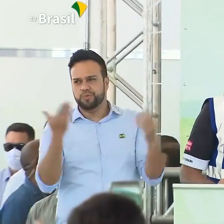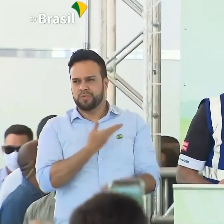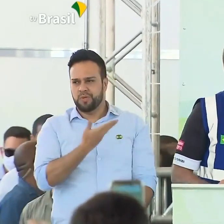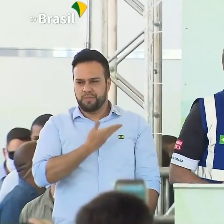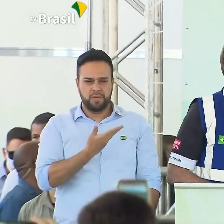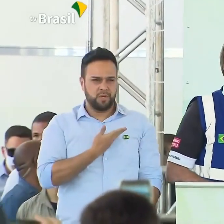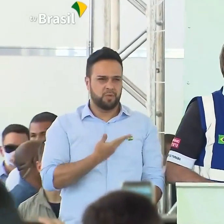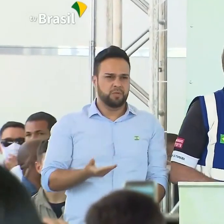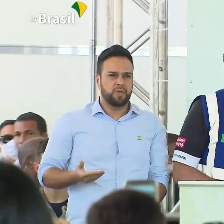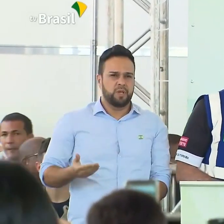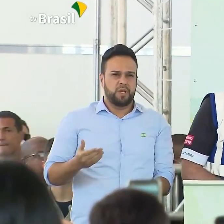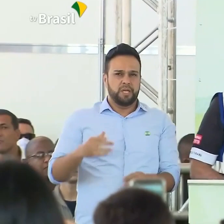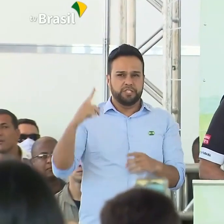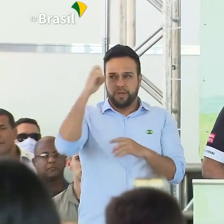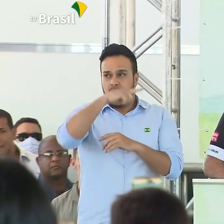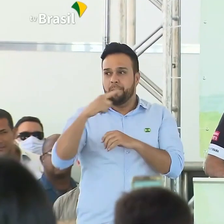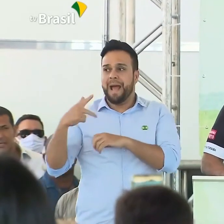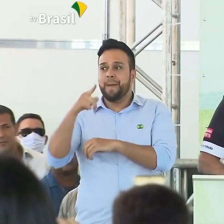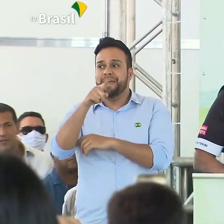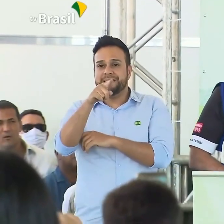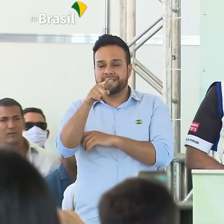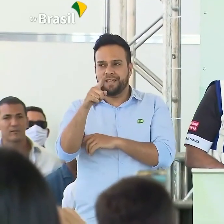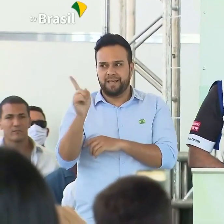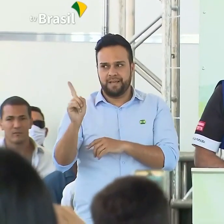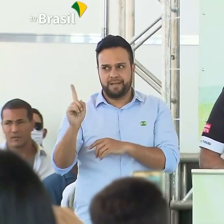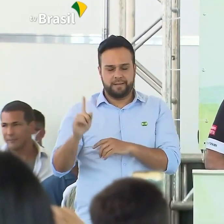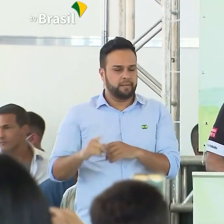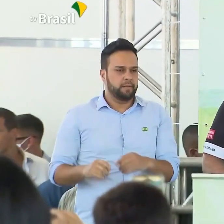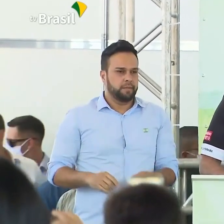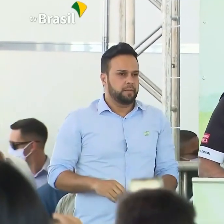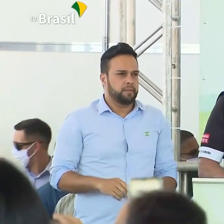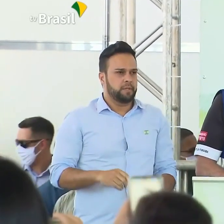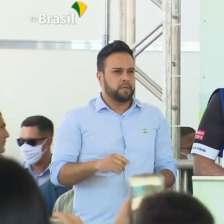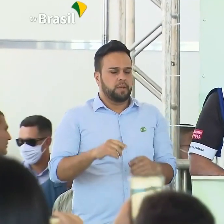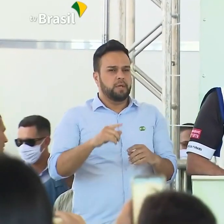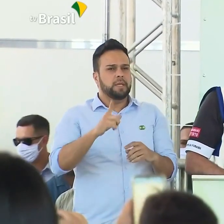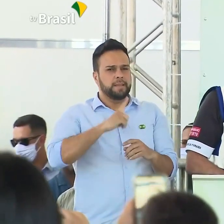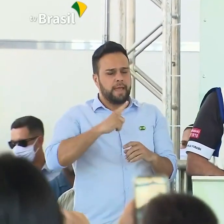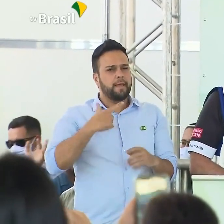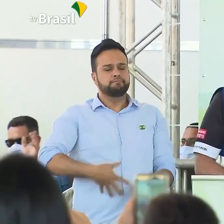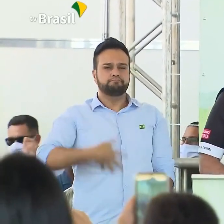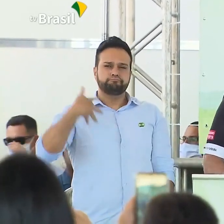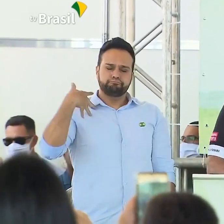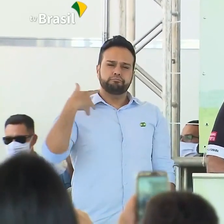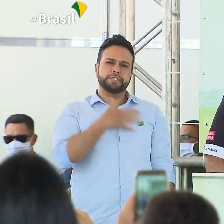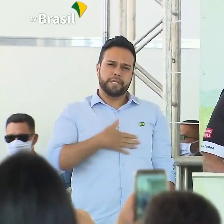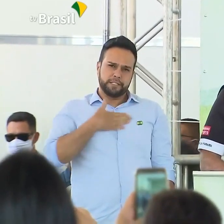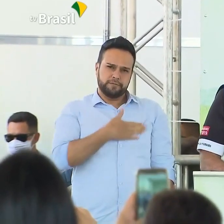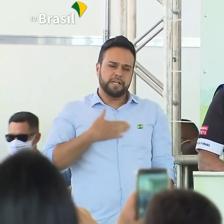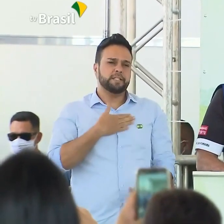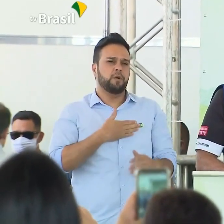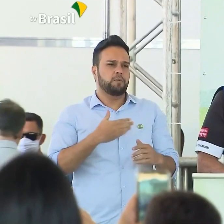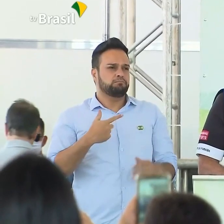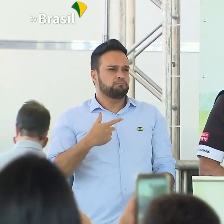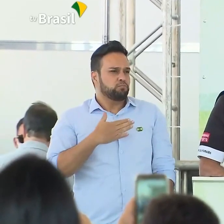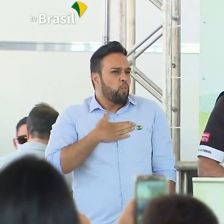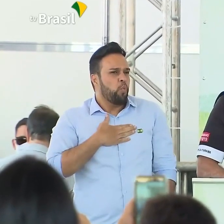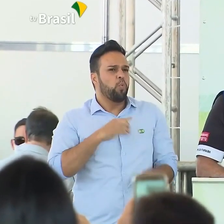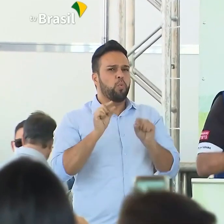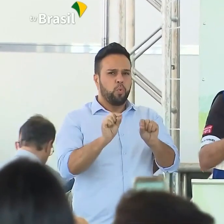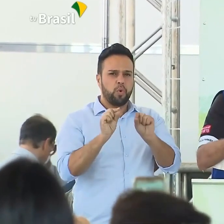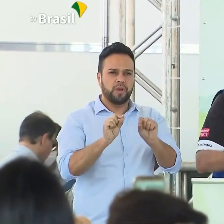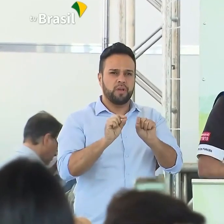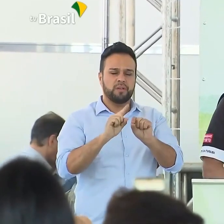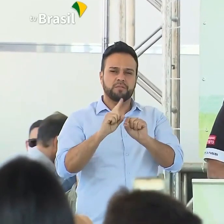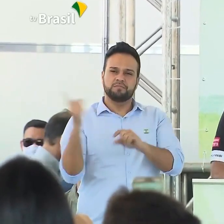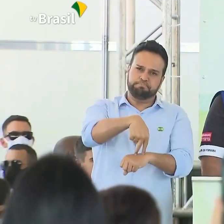é difícil encontrar palavras que possam traduzir a imensa satisfação que eu tenho em estar